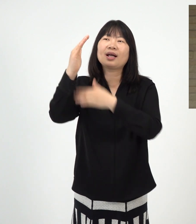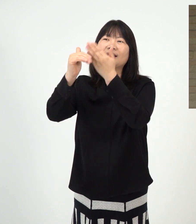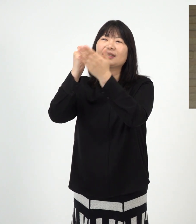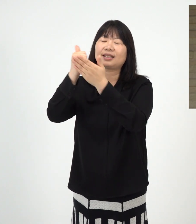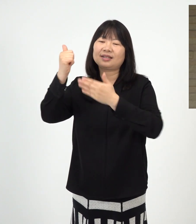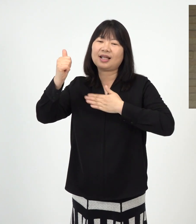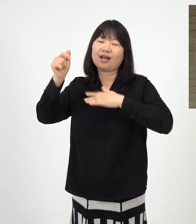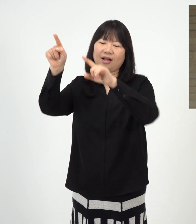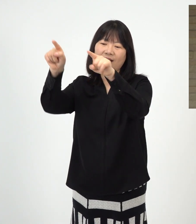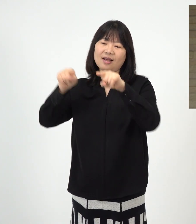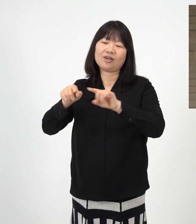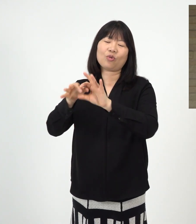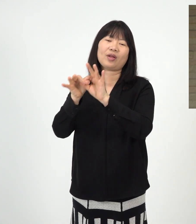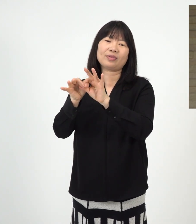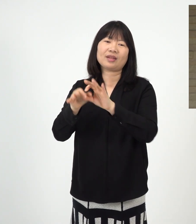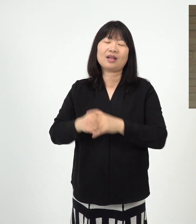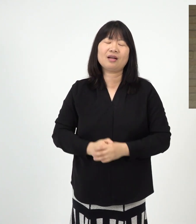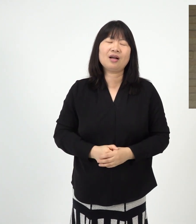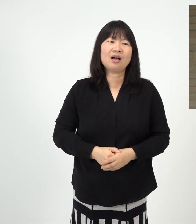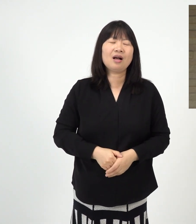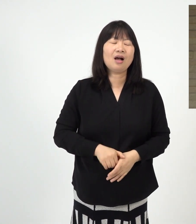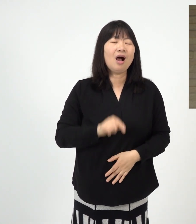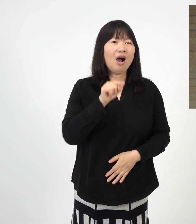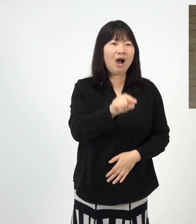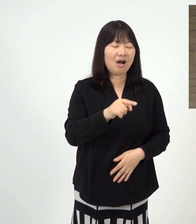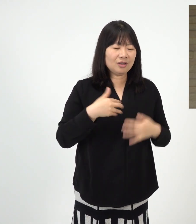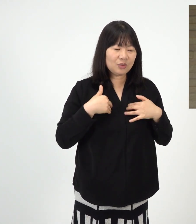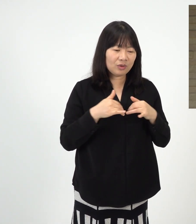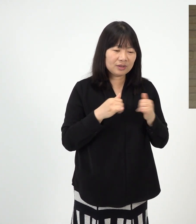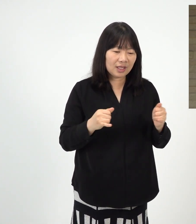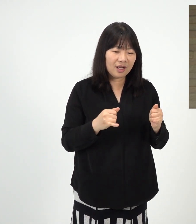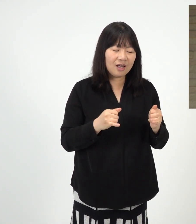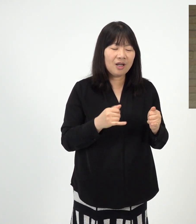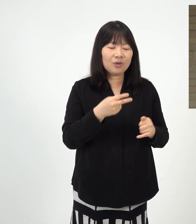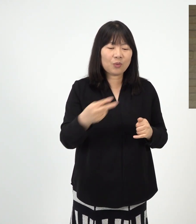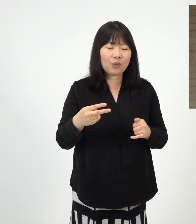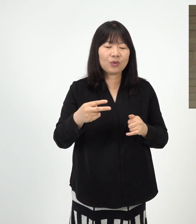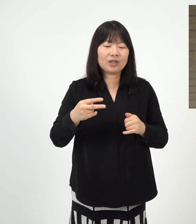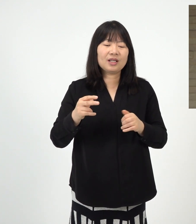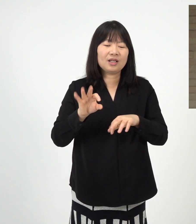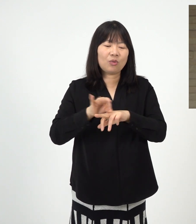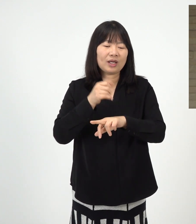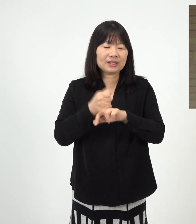그거를 알아본 자와 알아보지 못한 자의 가장 중요한 기준은 뭐였어요?